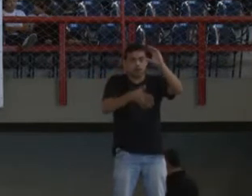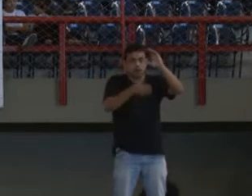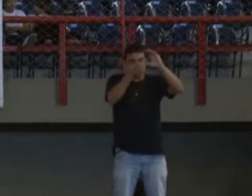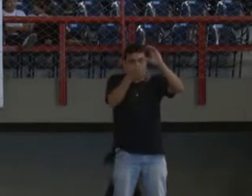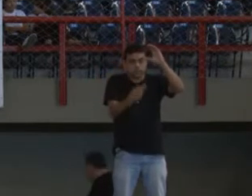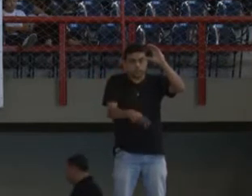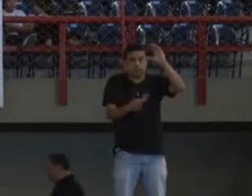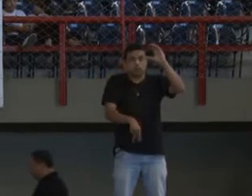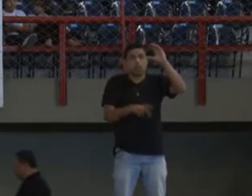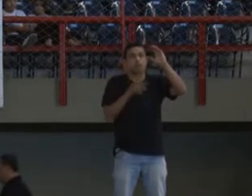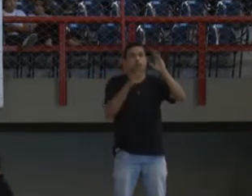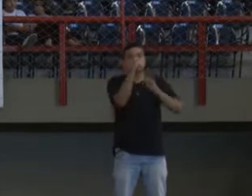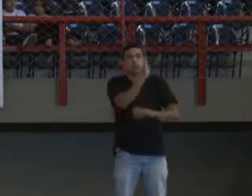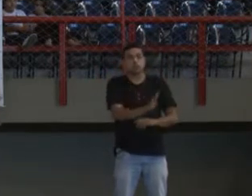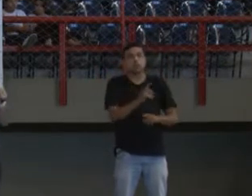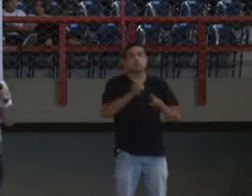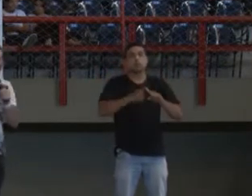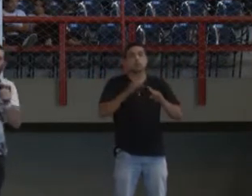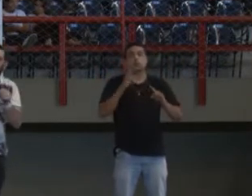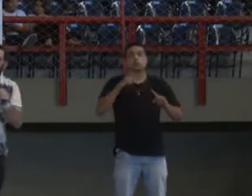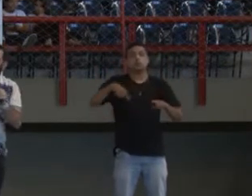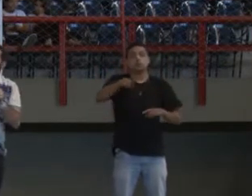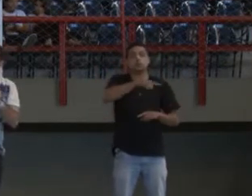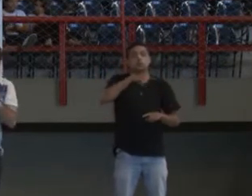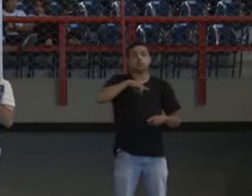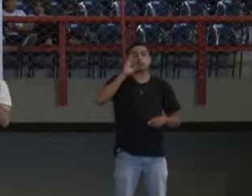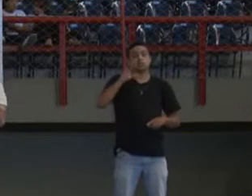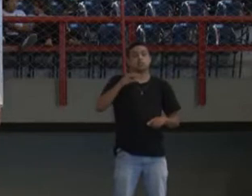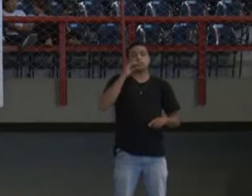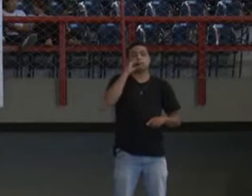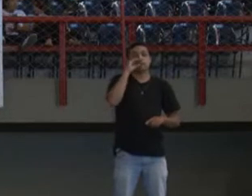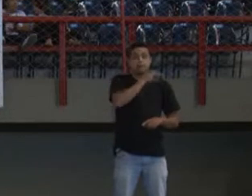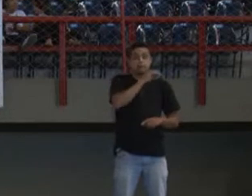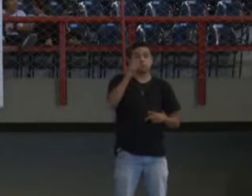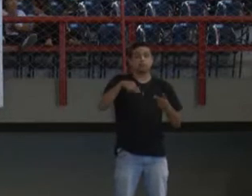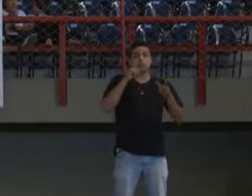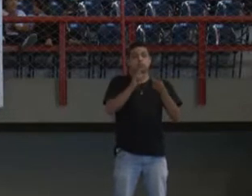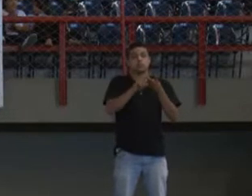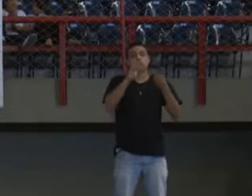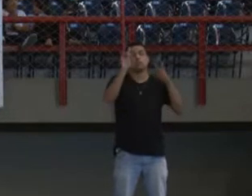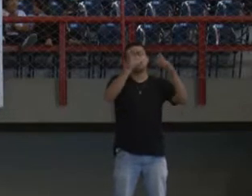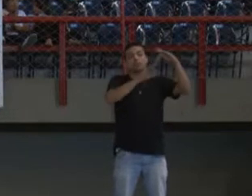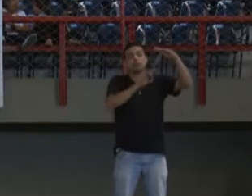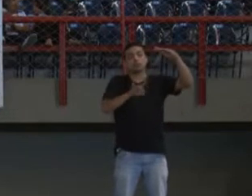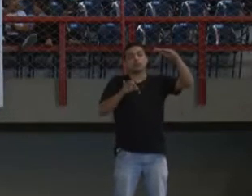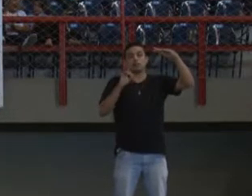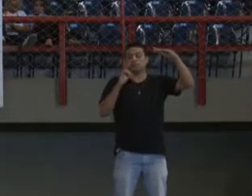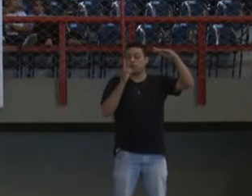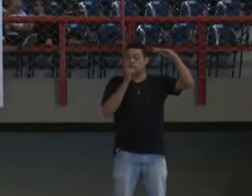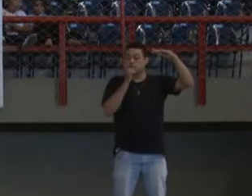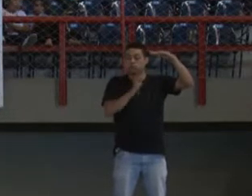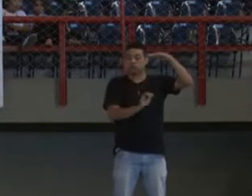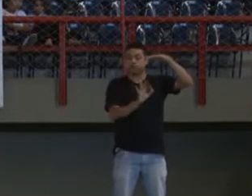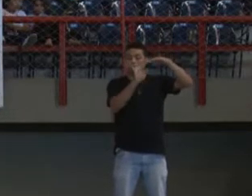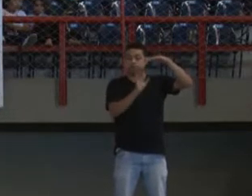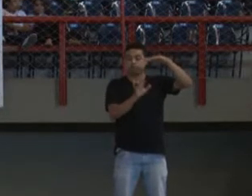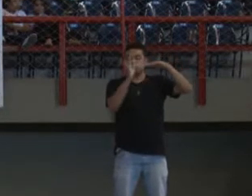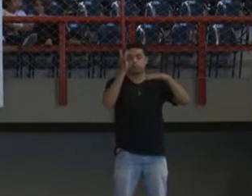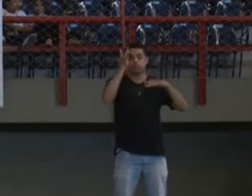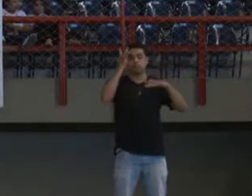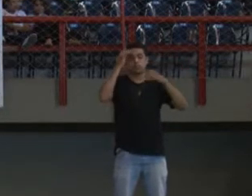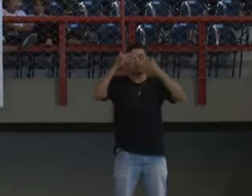climas do Brasil? Somos um país predominantemente de climas quentes e úmidos. Está aqui o raciocínio.